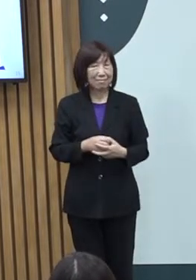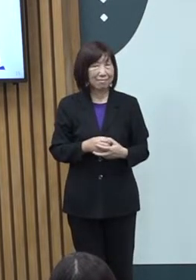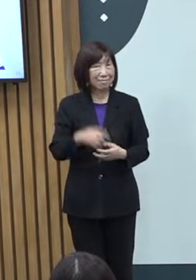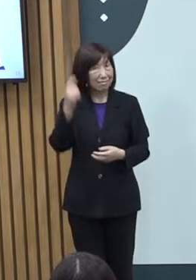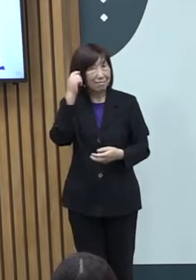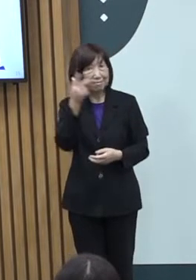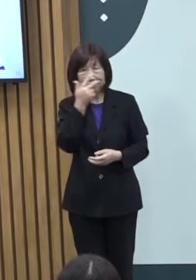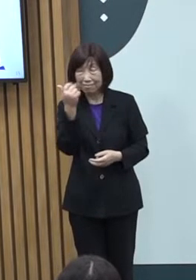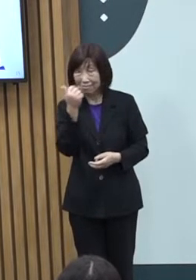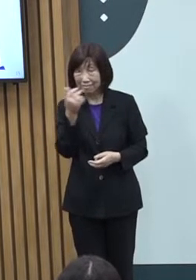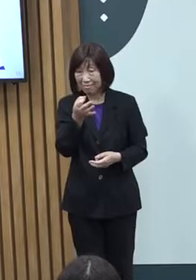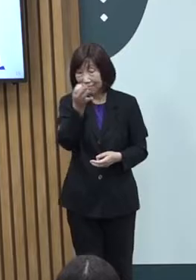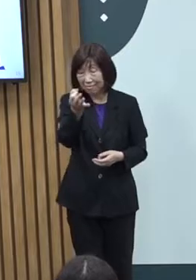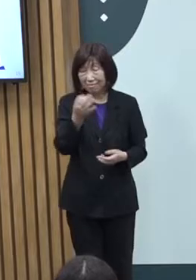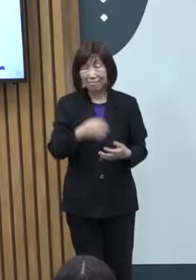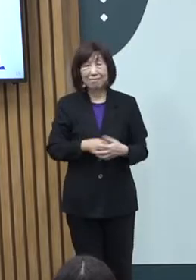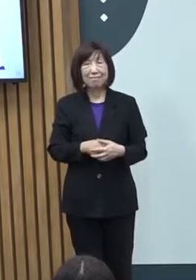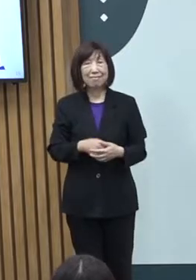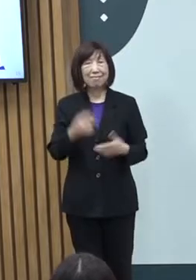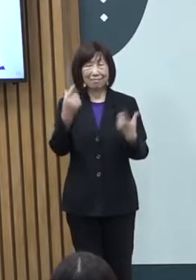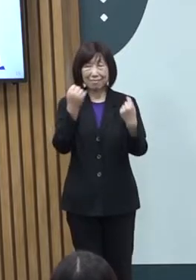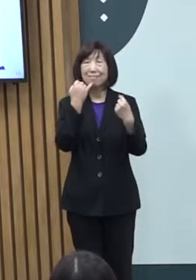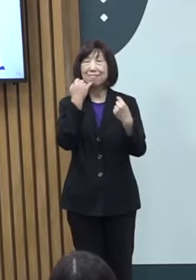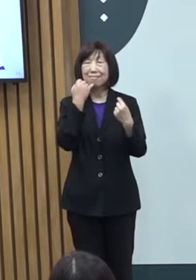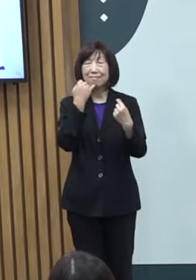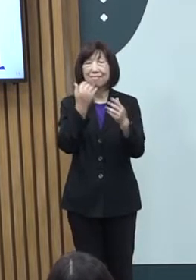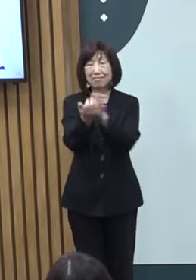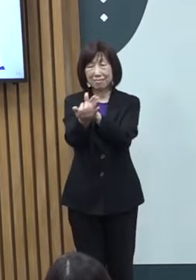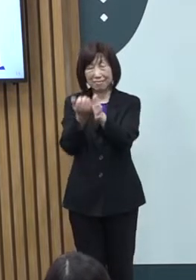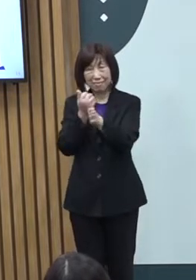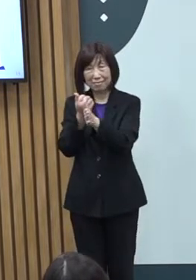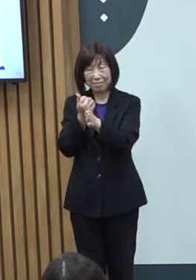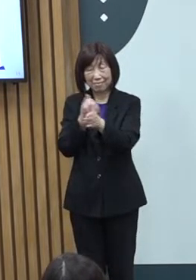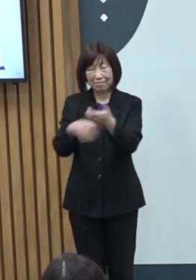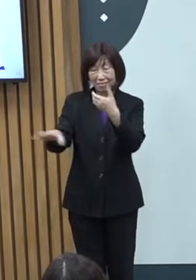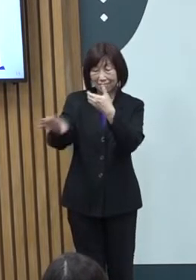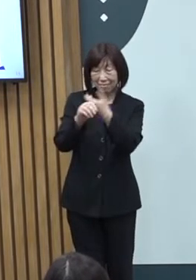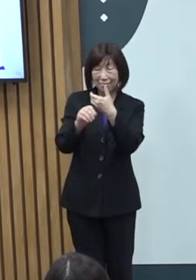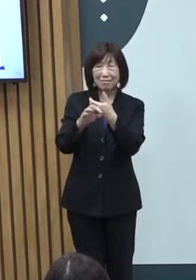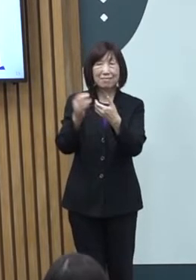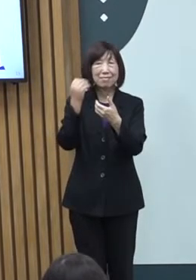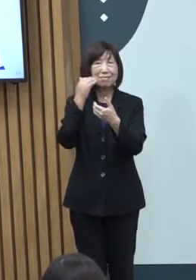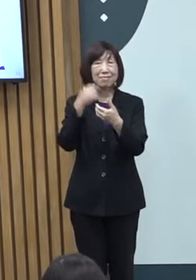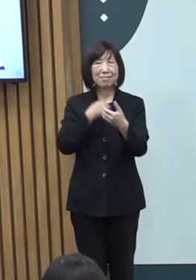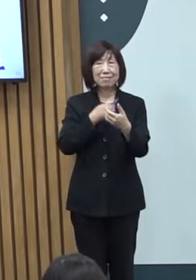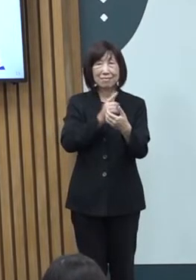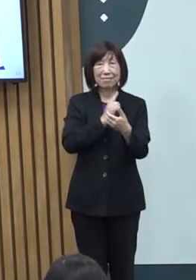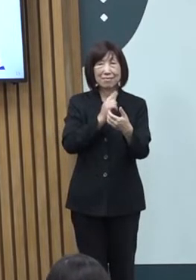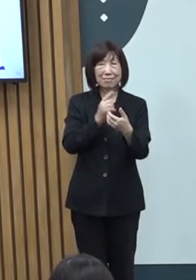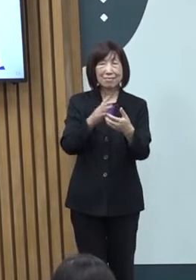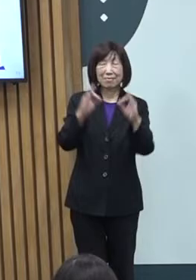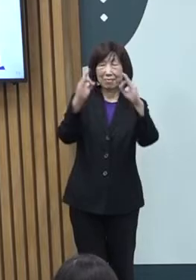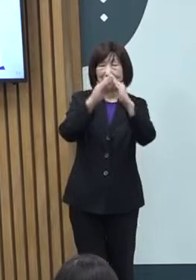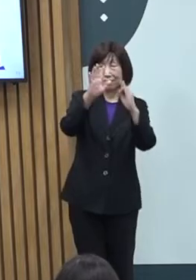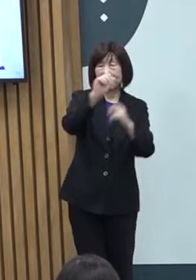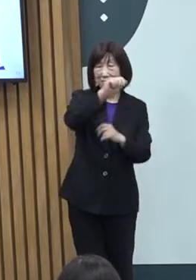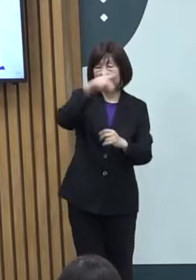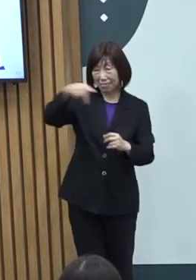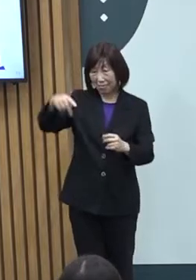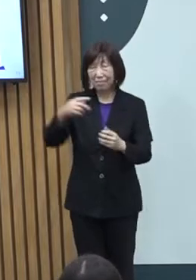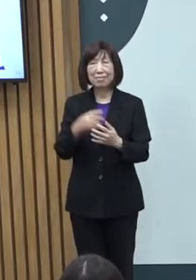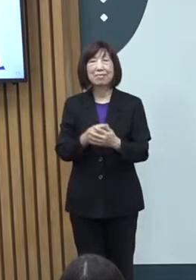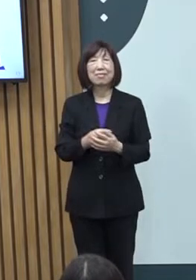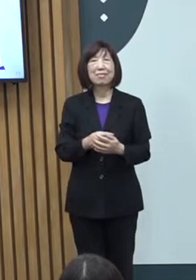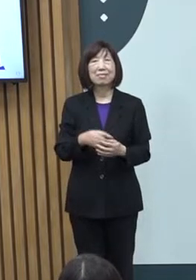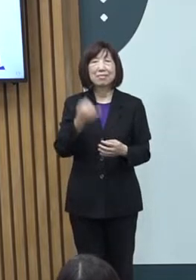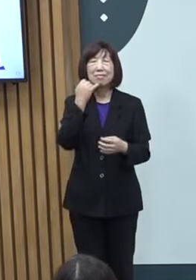更方便的来缴税的话，其实也可以事先来下载有开办行动支付缴税工具银行的 APP 或